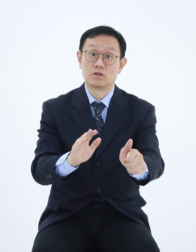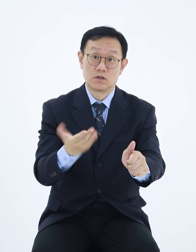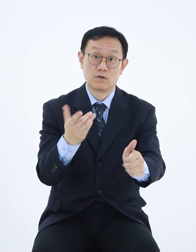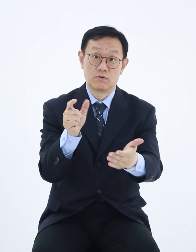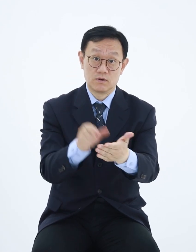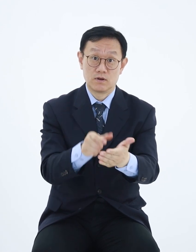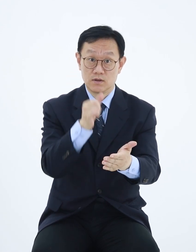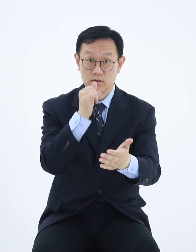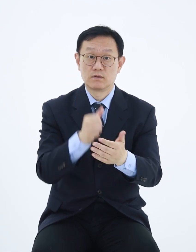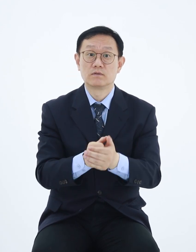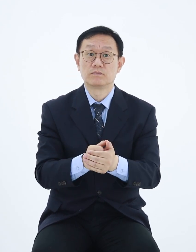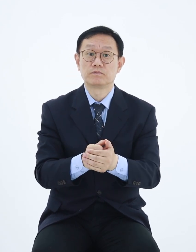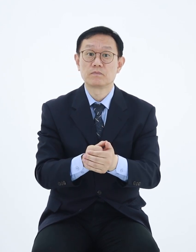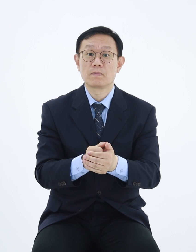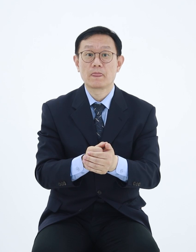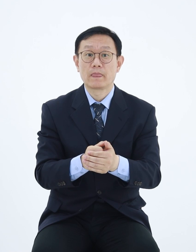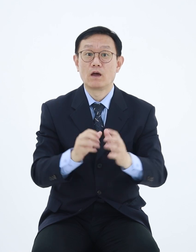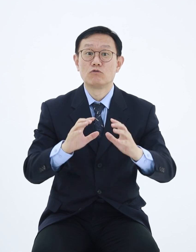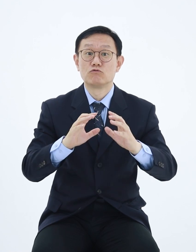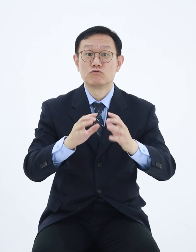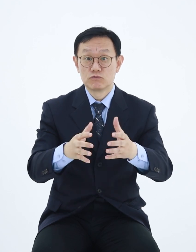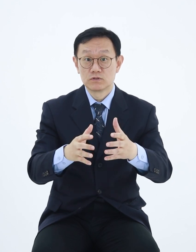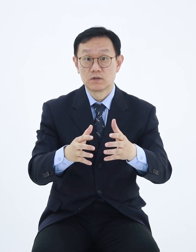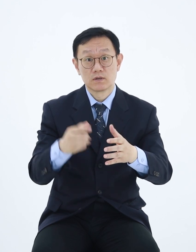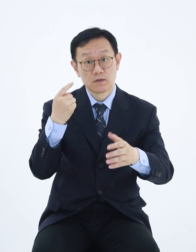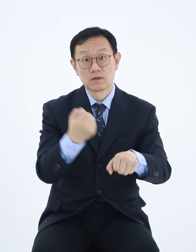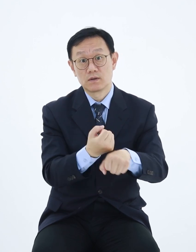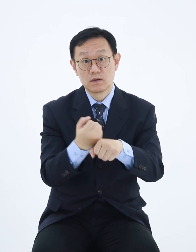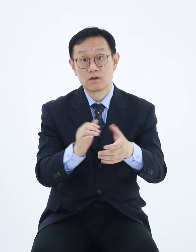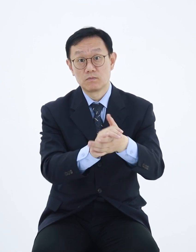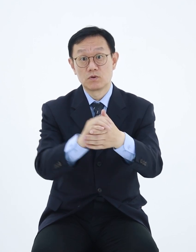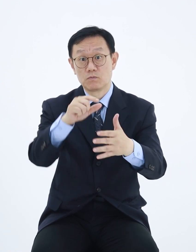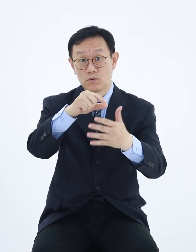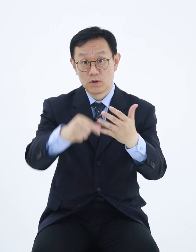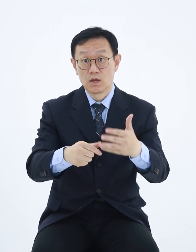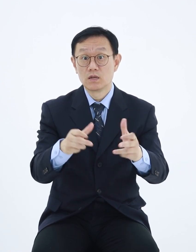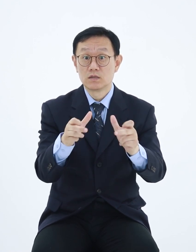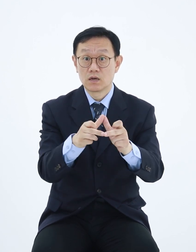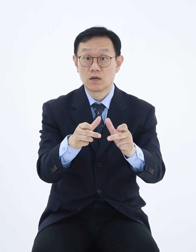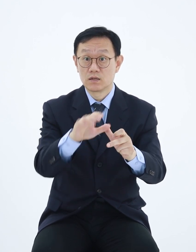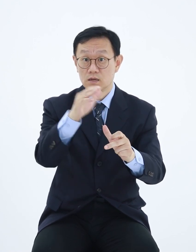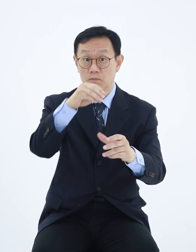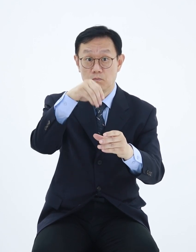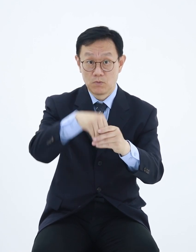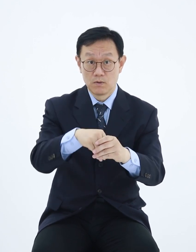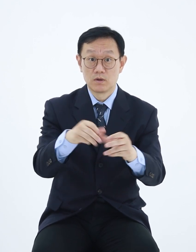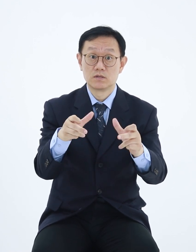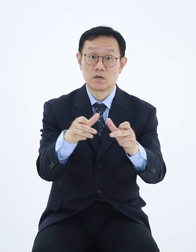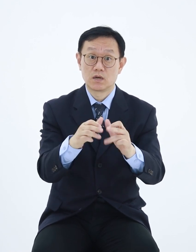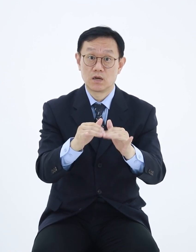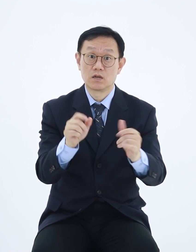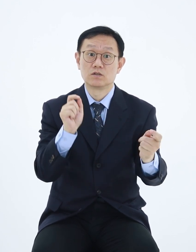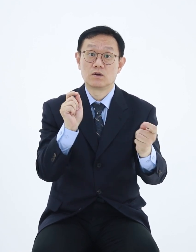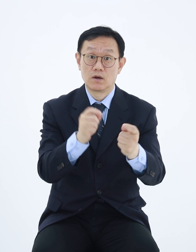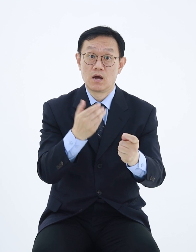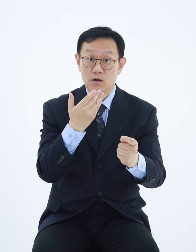있습니다. 특히 국제개발 및 국제협력 프로그램에서 장애인을 포함하고 장애인이 접근 가능하도록 보장할